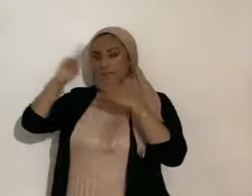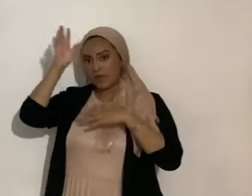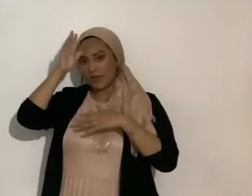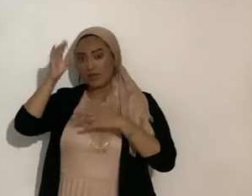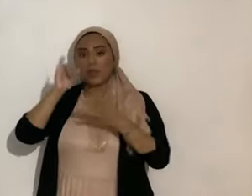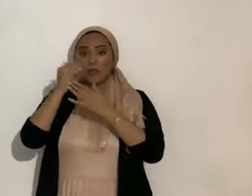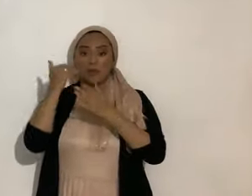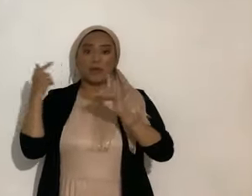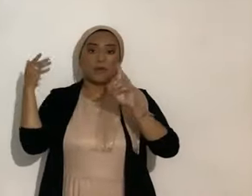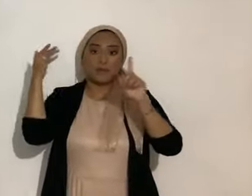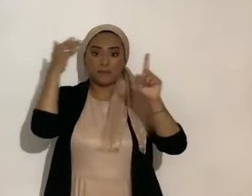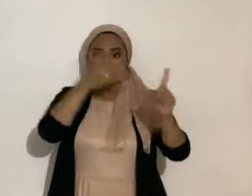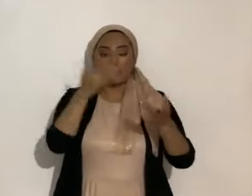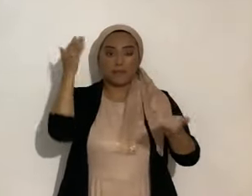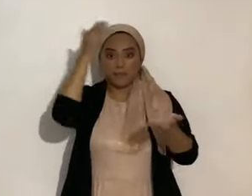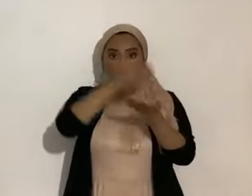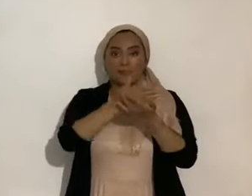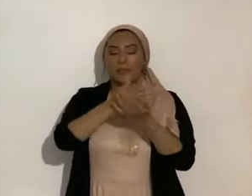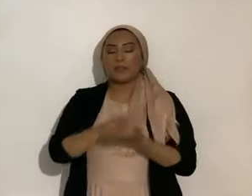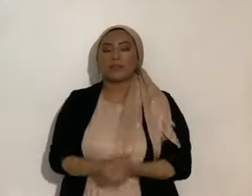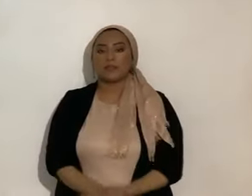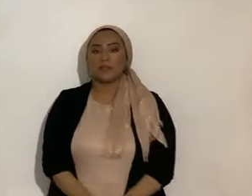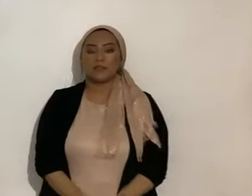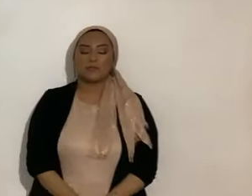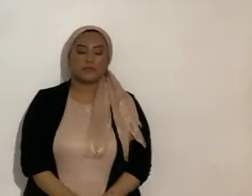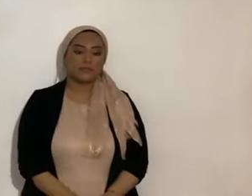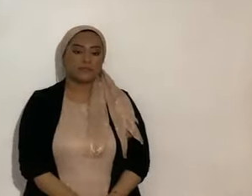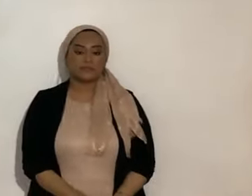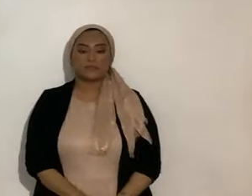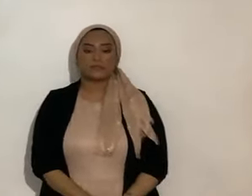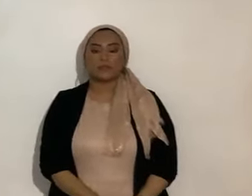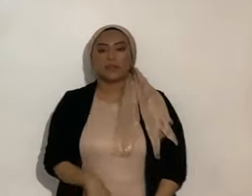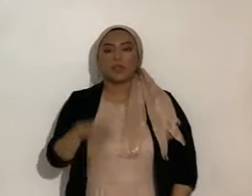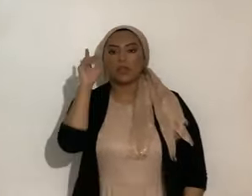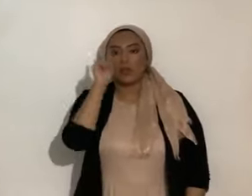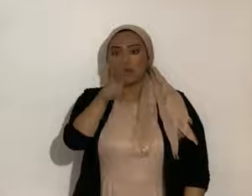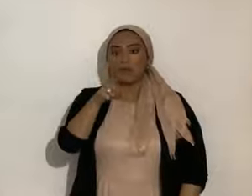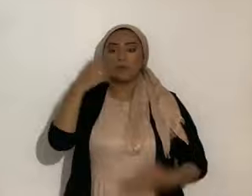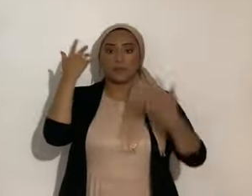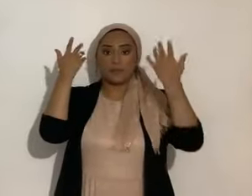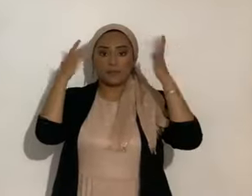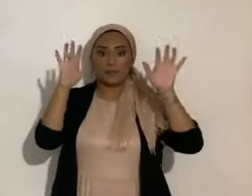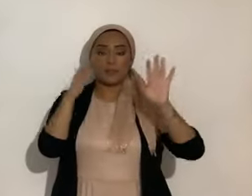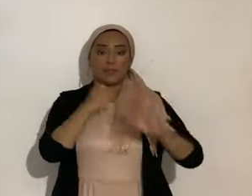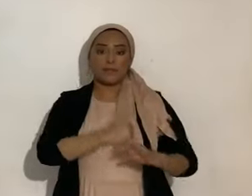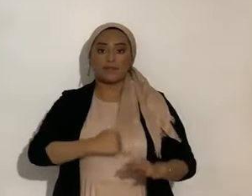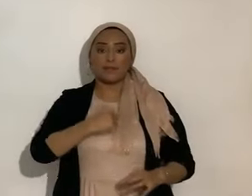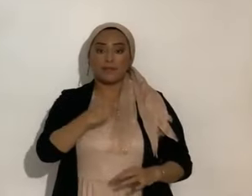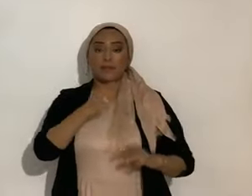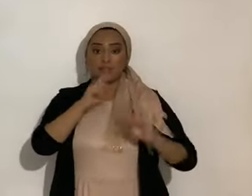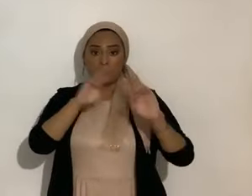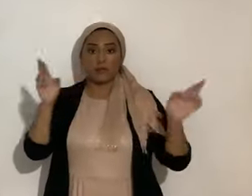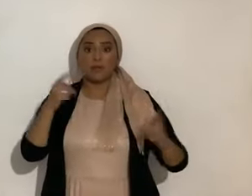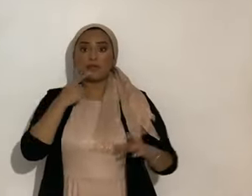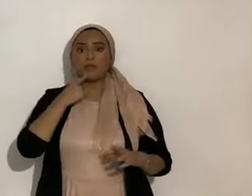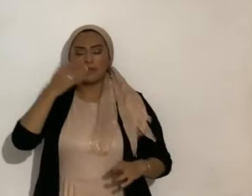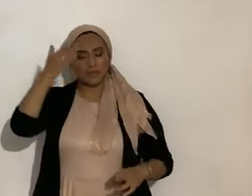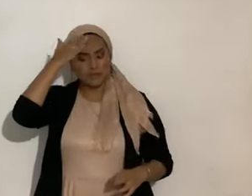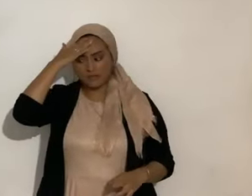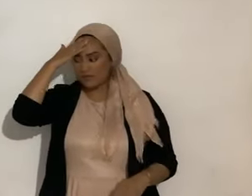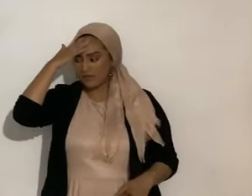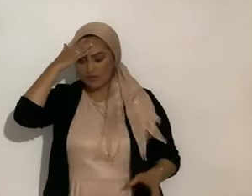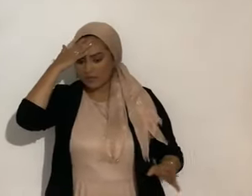quería llegar para ir redondeando las ideas. Tú que ya te arrepentiste y dijiste, y te pusiste la mano en la frente y dijiste,